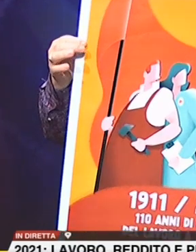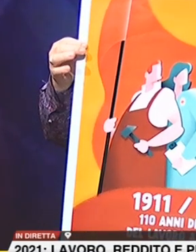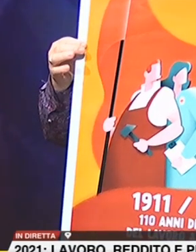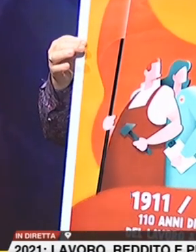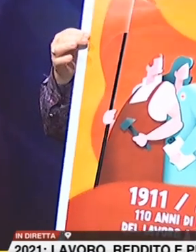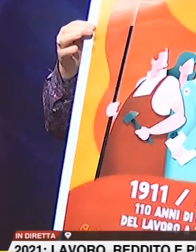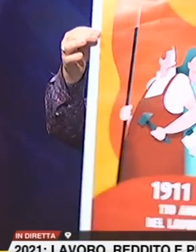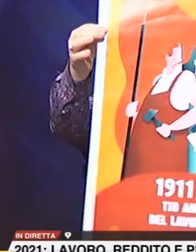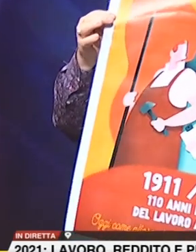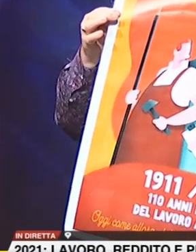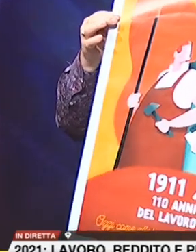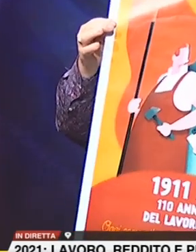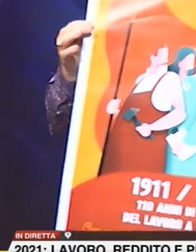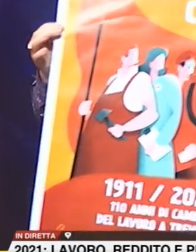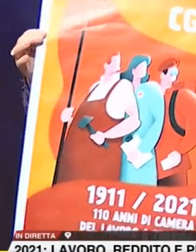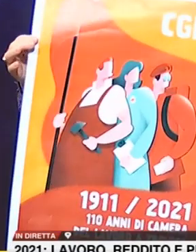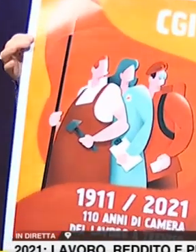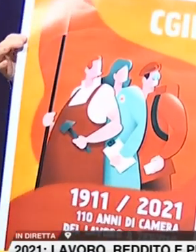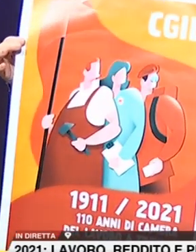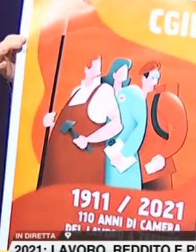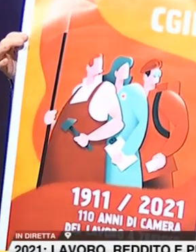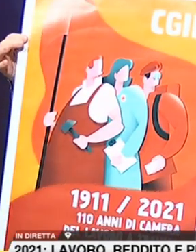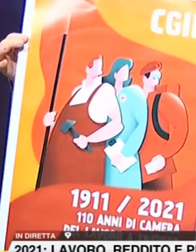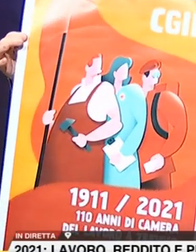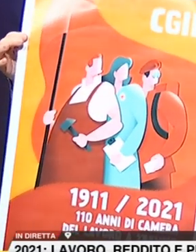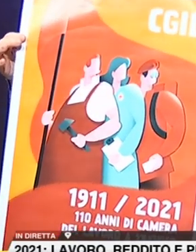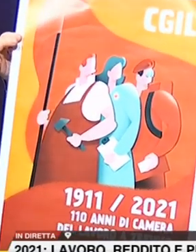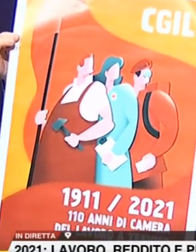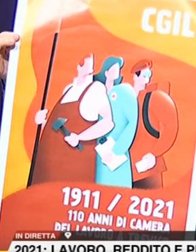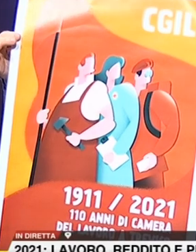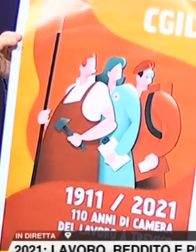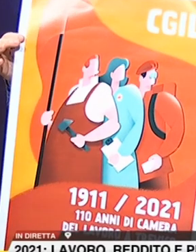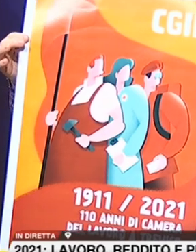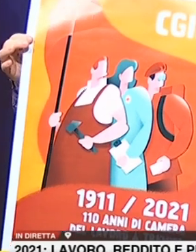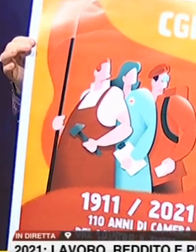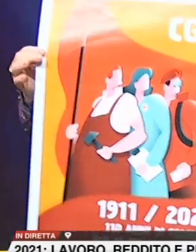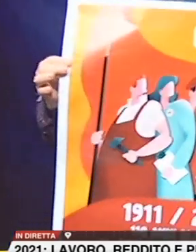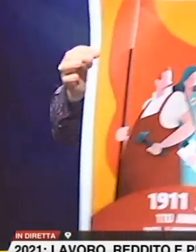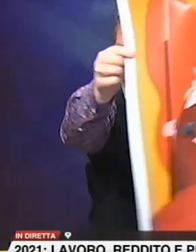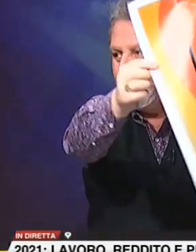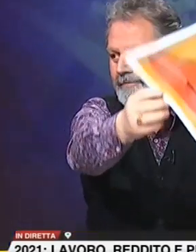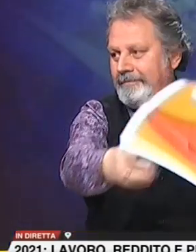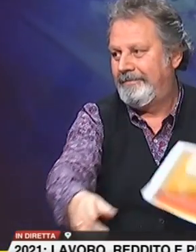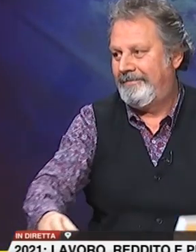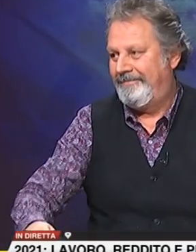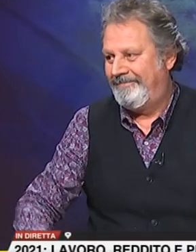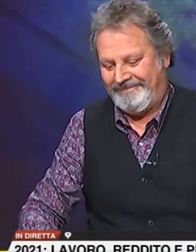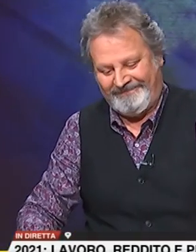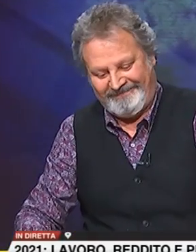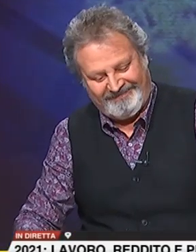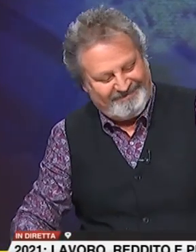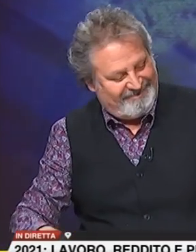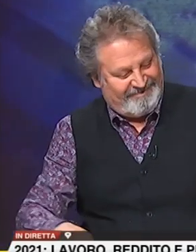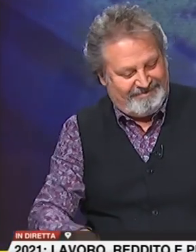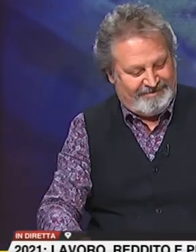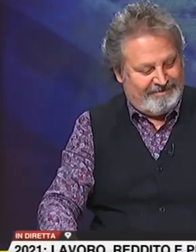questo manifesto. Grazie davvero a Paolino Barbiero. Per chi lo vuole è in regalo in Camera Lavoro a Treviso. Ecco. Grazie dunque